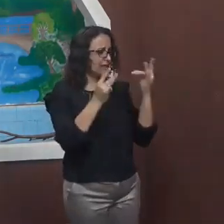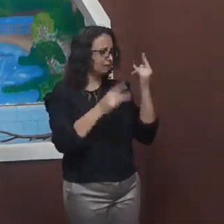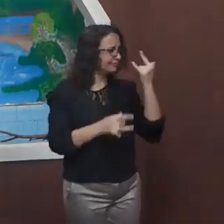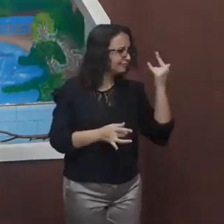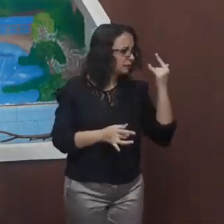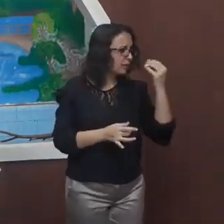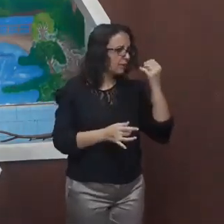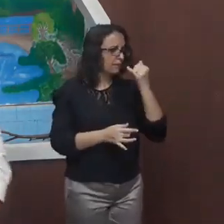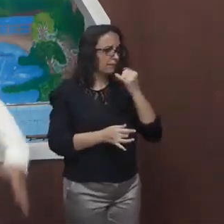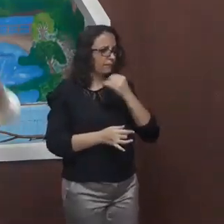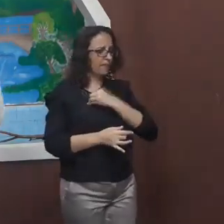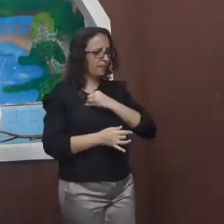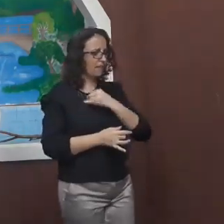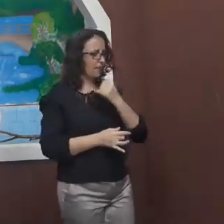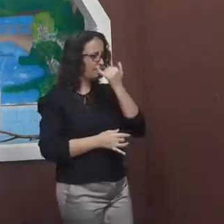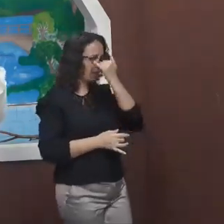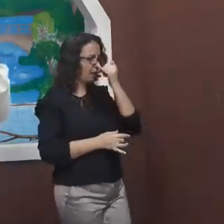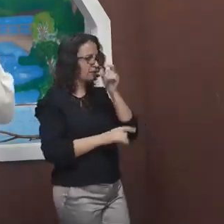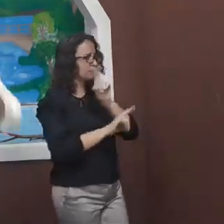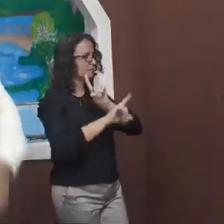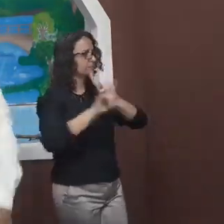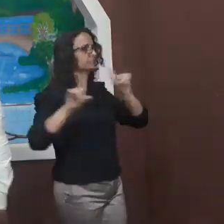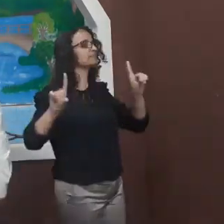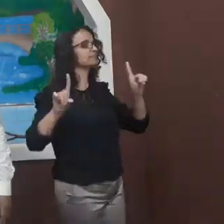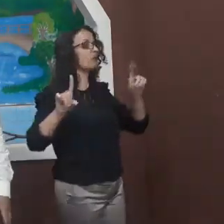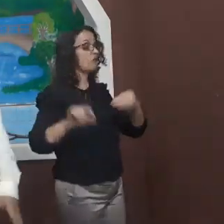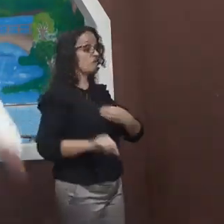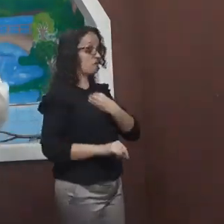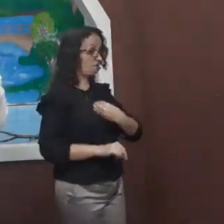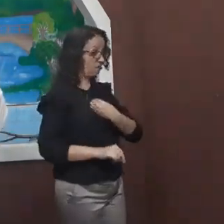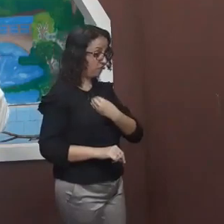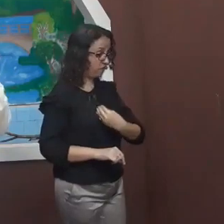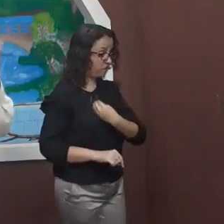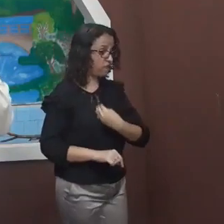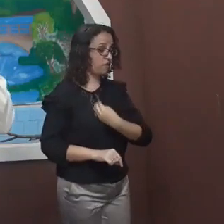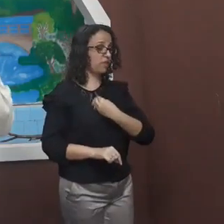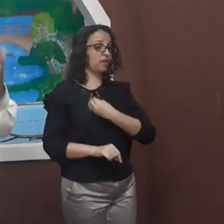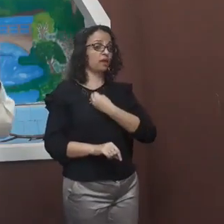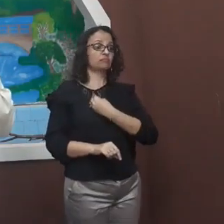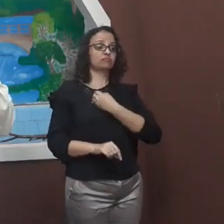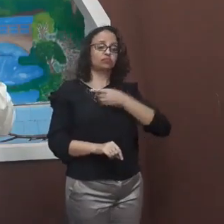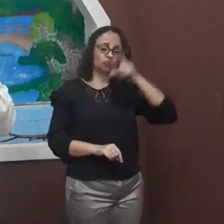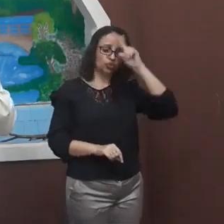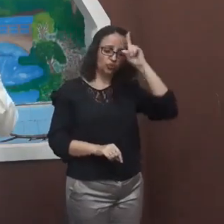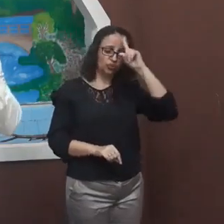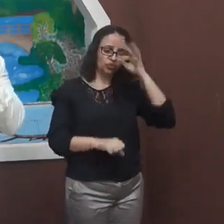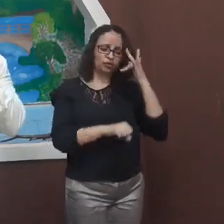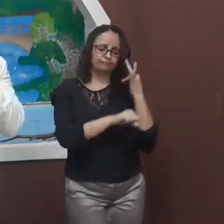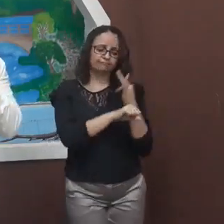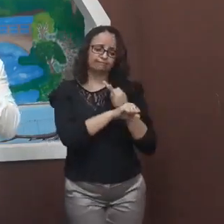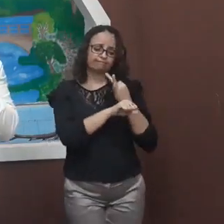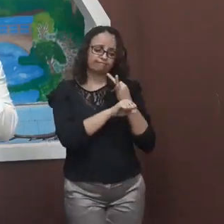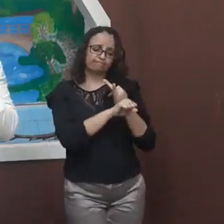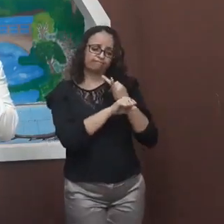pecado, que você possa viver uma vida, que você possa perseverar.